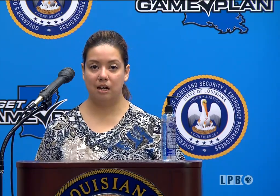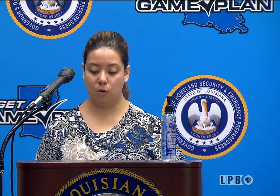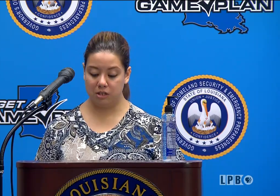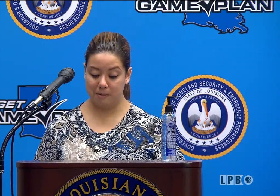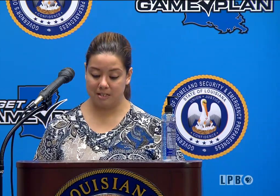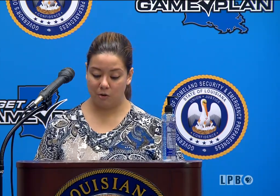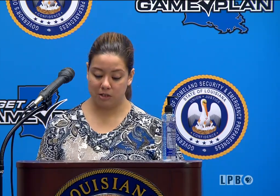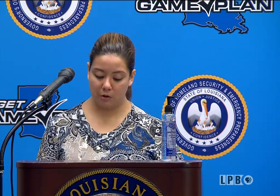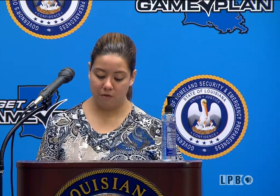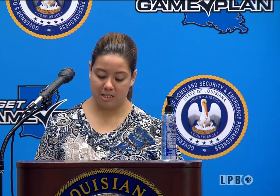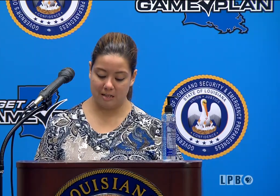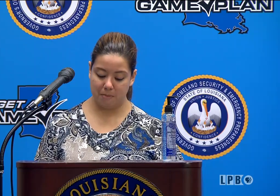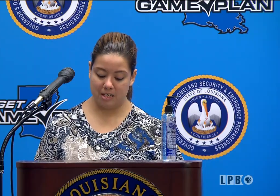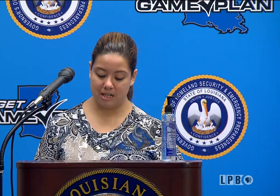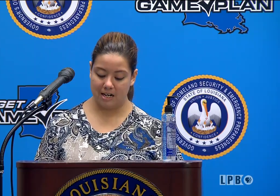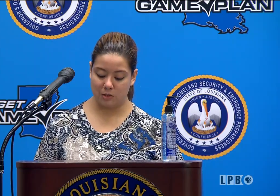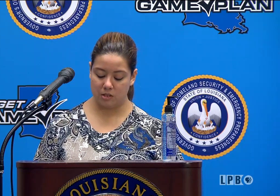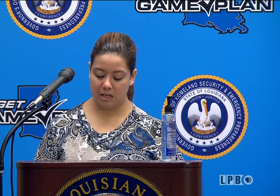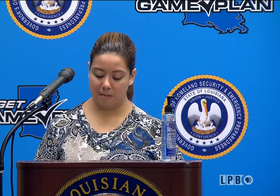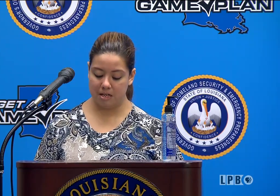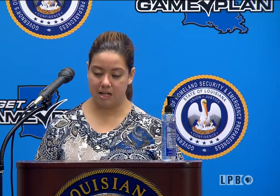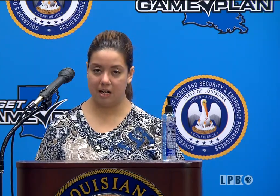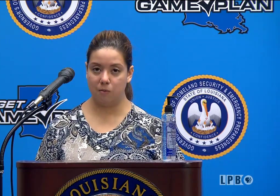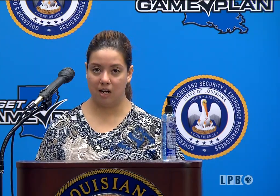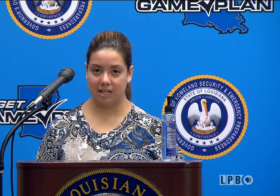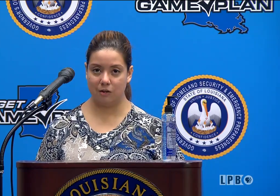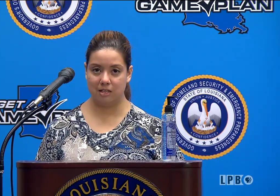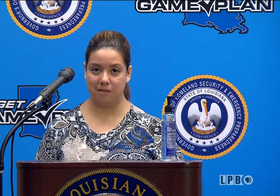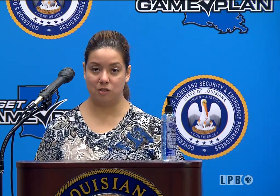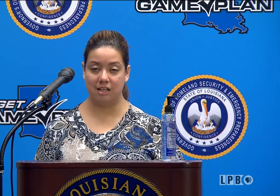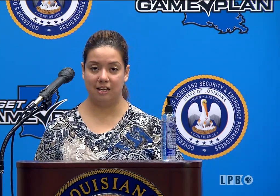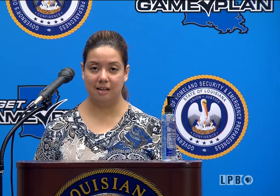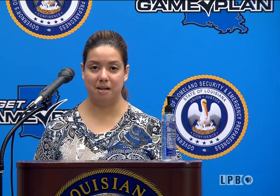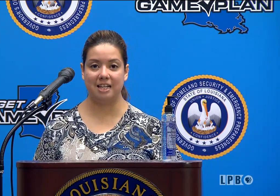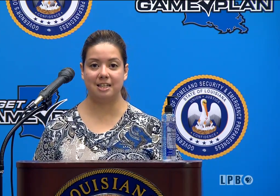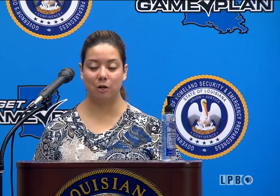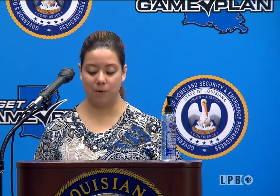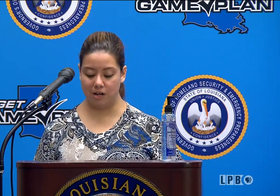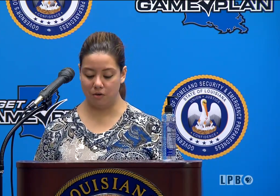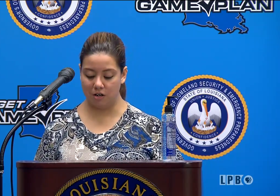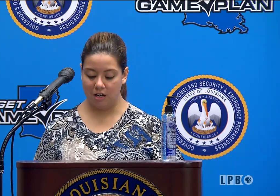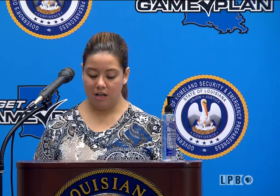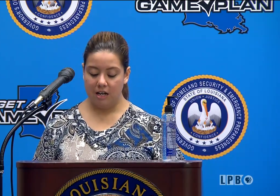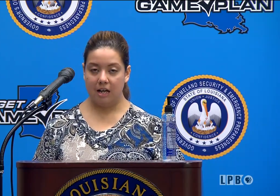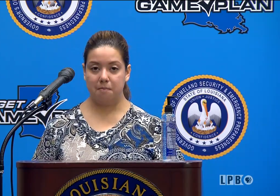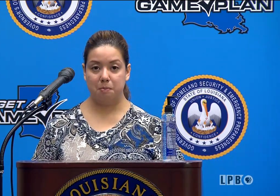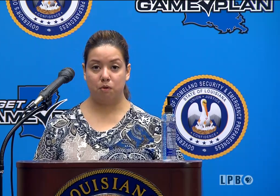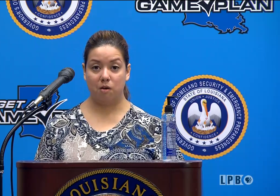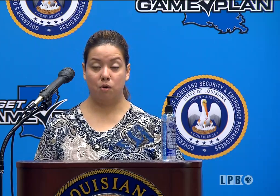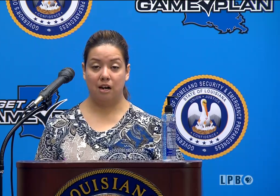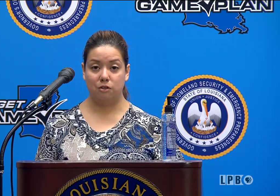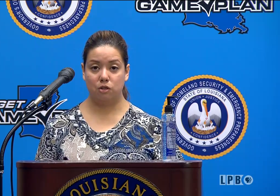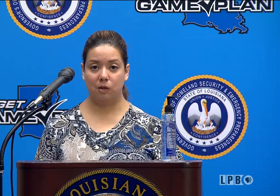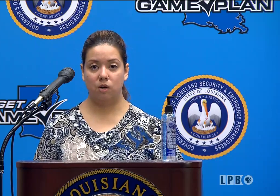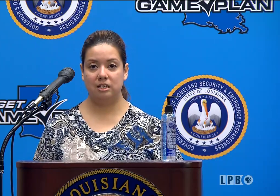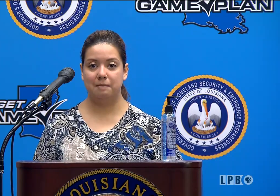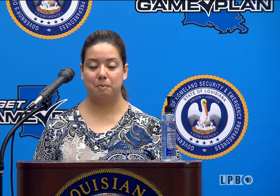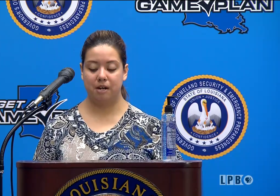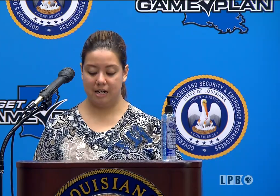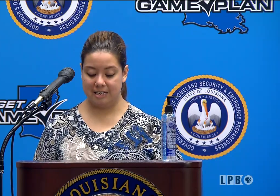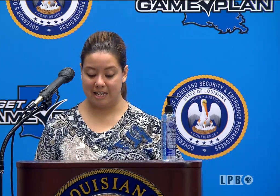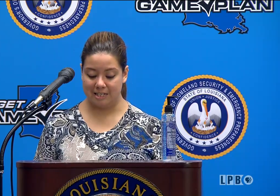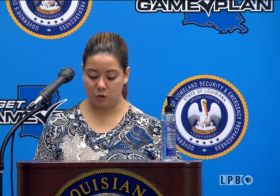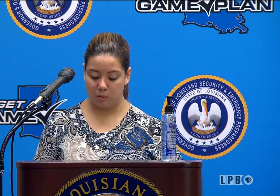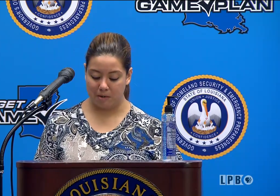tener otra conferencia de prensa a las 11 de la mañana, igual aquí en los servicios de emergencia del gobernador. Y por favor, todos recuerden